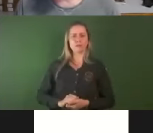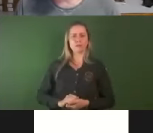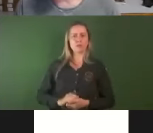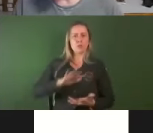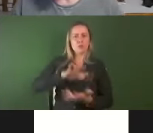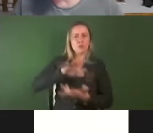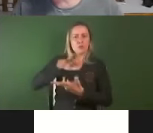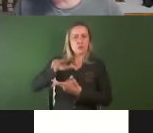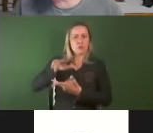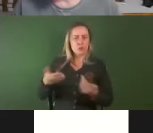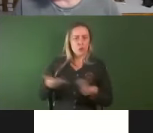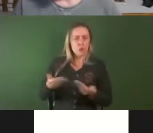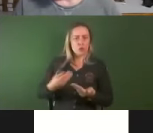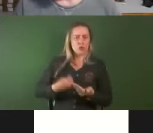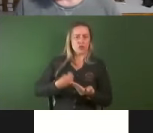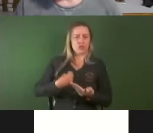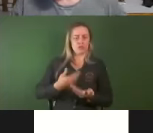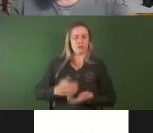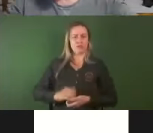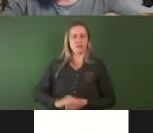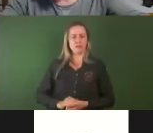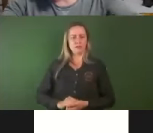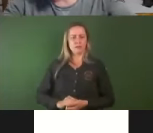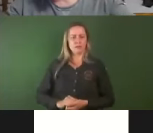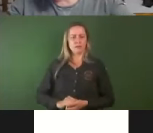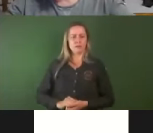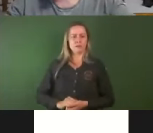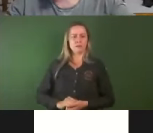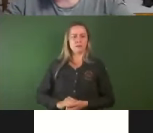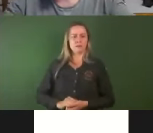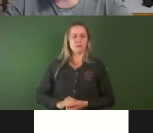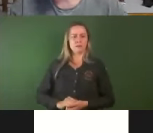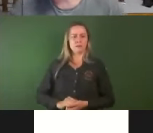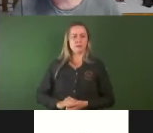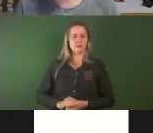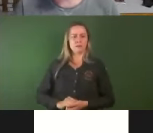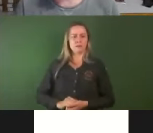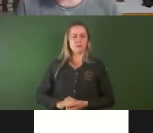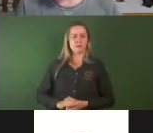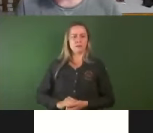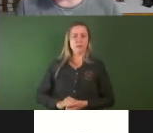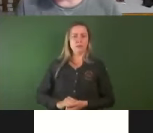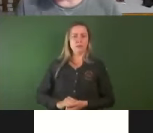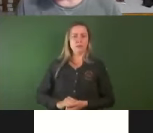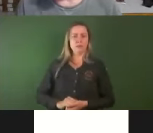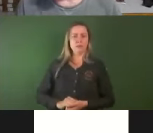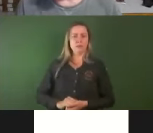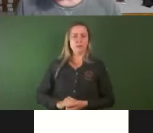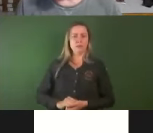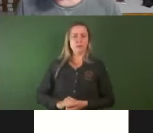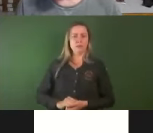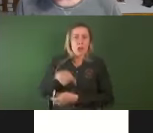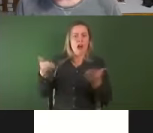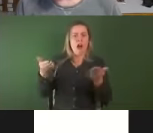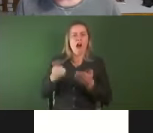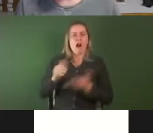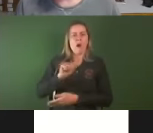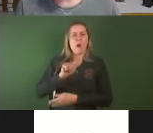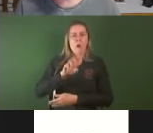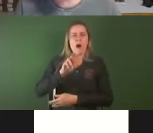são e viveram hoje, né? Hoje, naquela época, né? O aqui e agora é o fundamental, né? E esse aqui